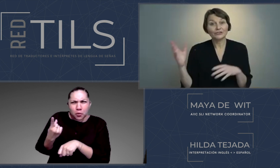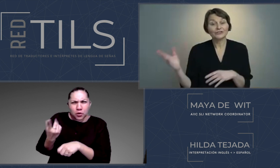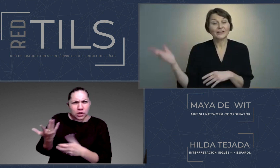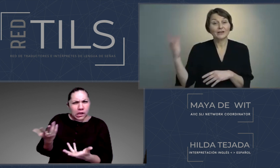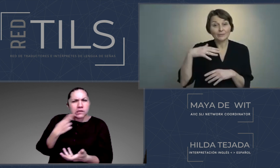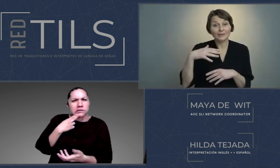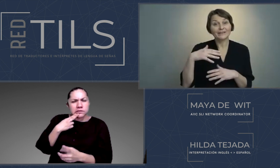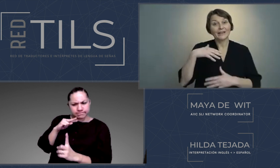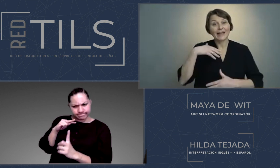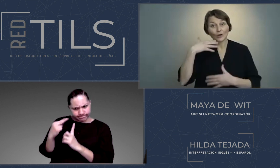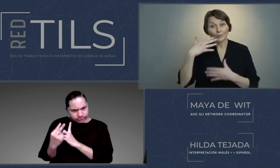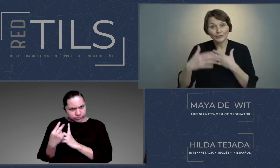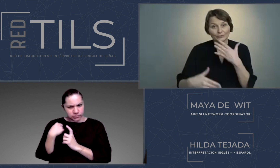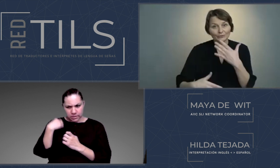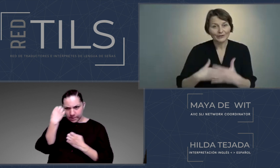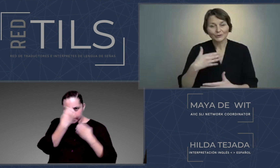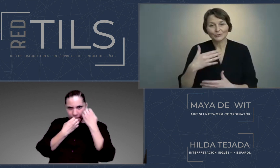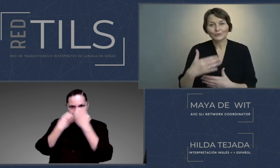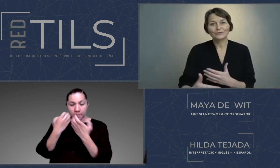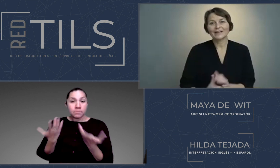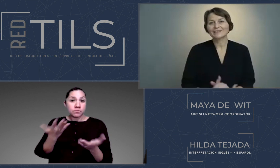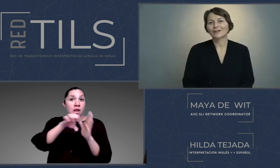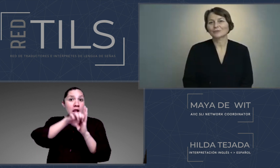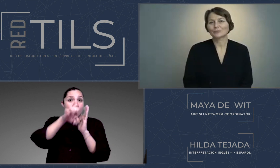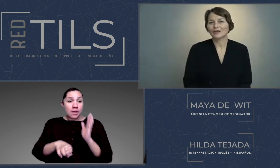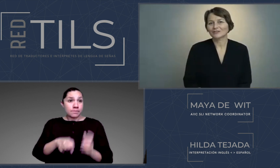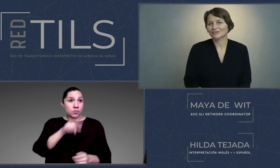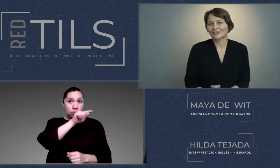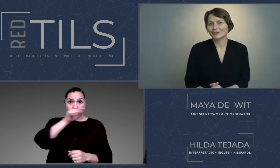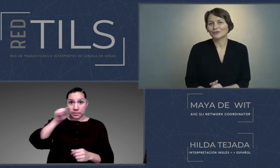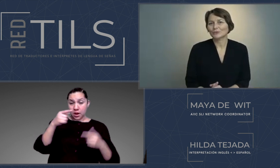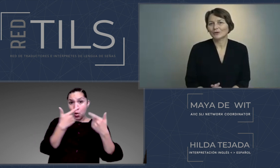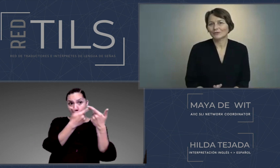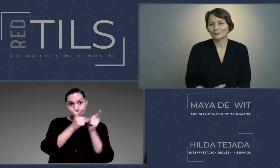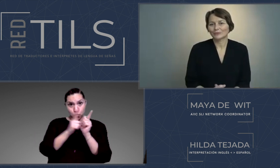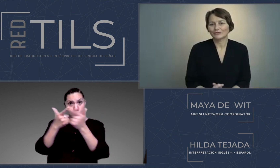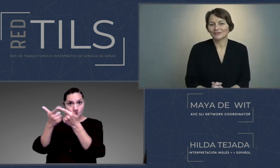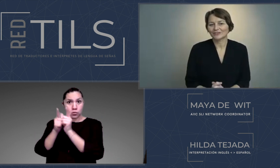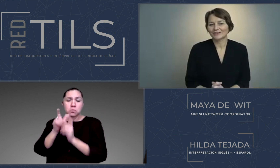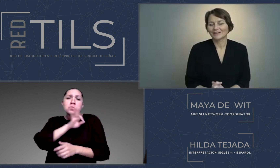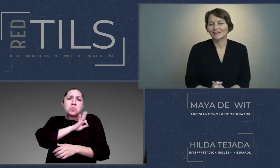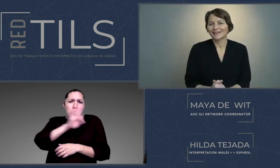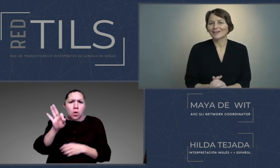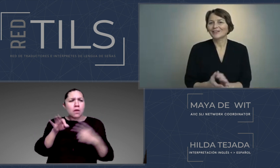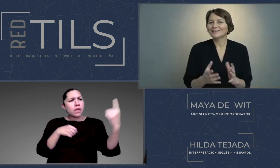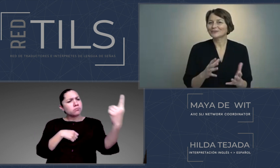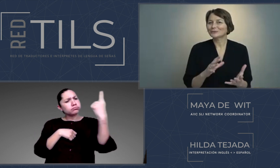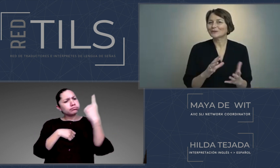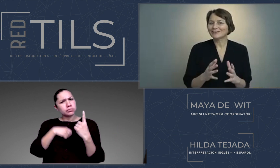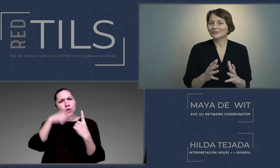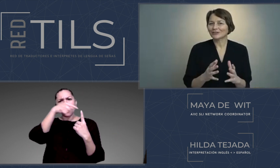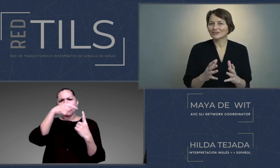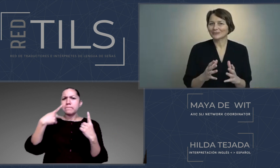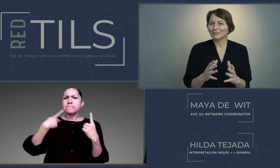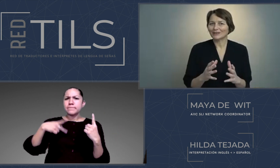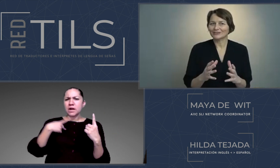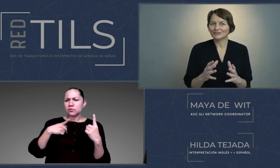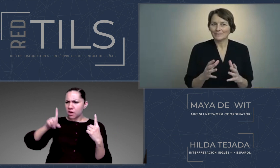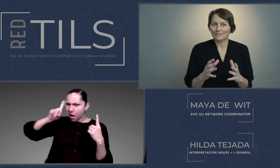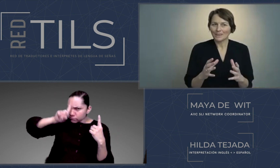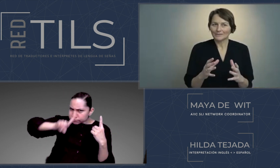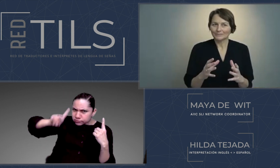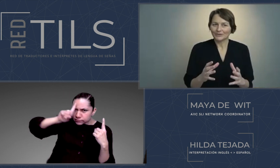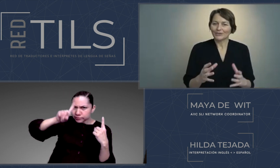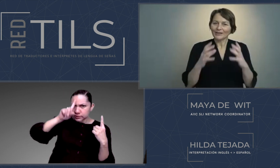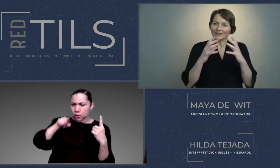Acá tenemos a lo que se llaman los coaches profesionales que vienen y te ayudan a reflexionar en el proceso. Entonces, a mí